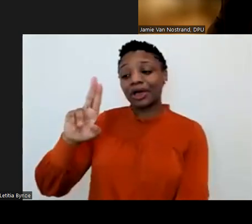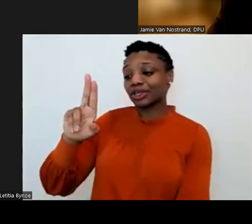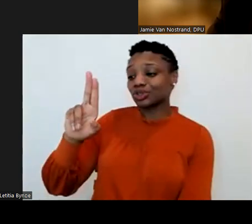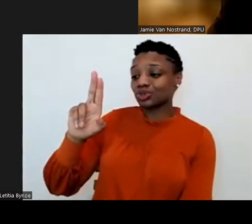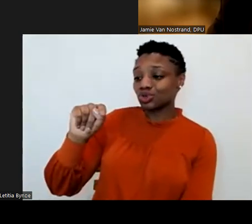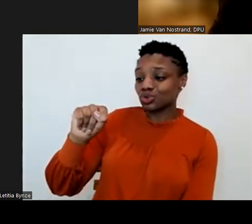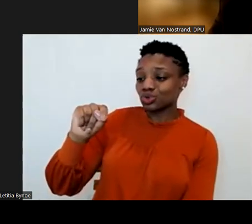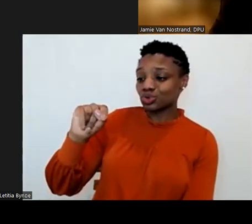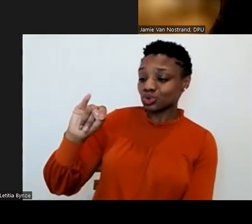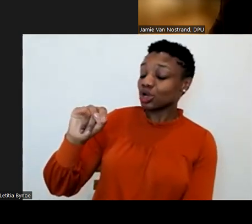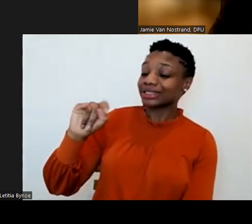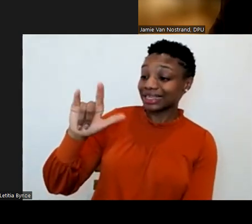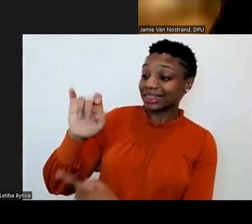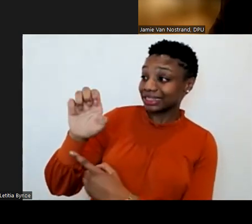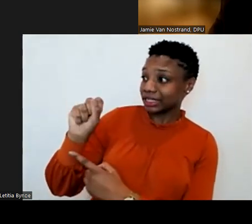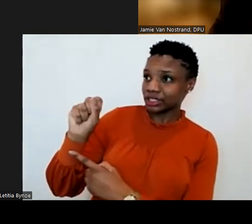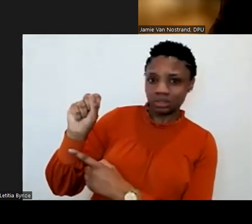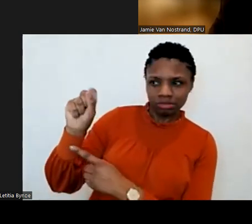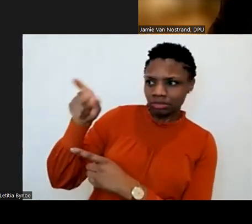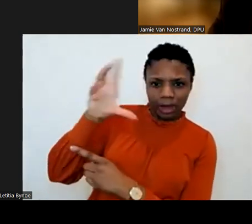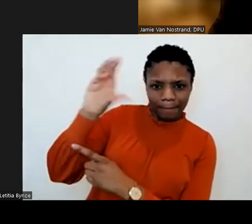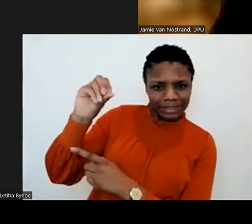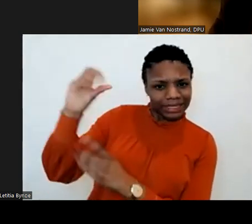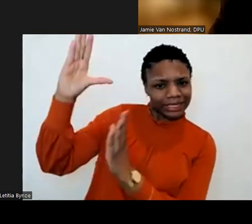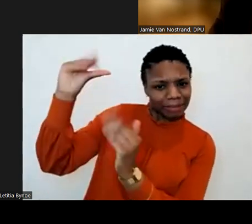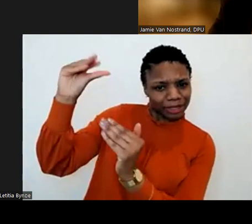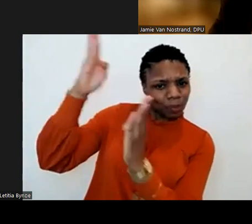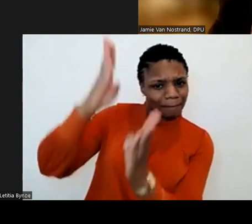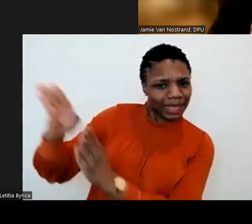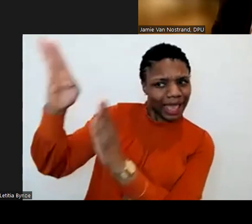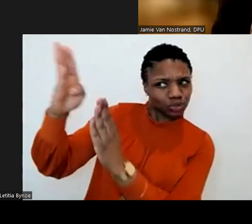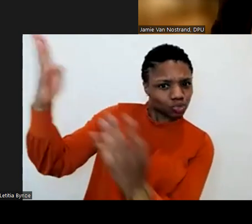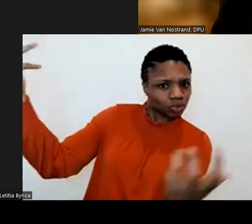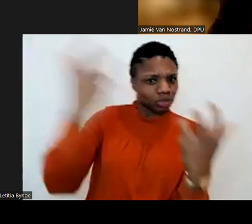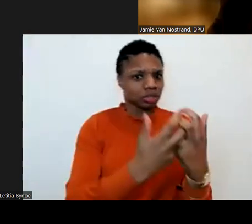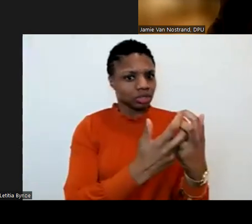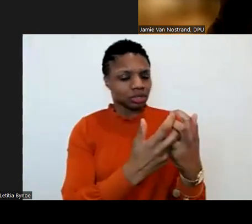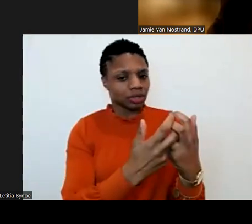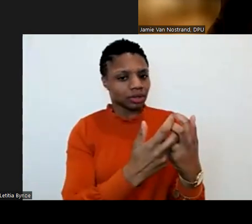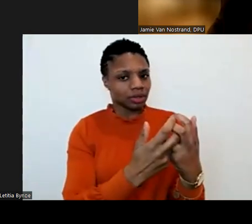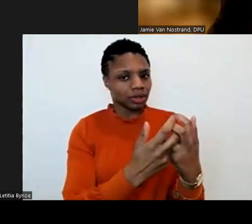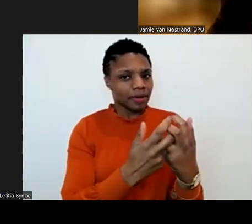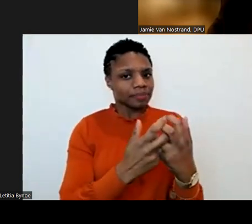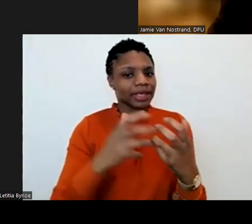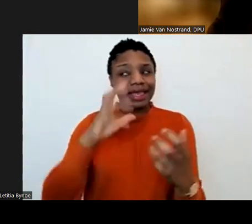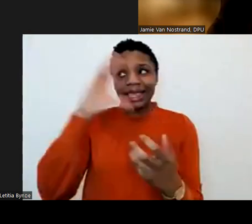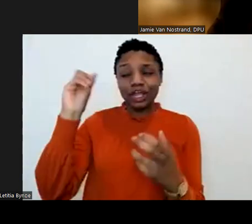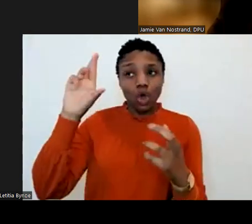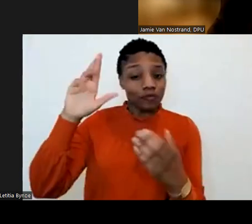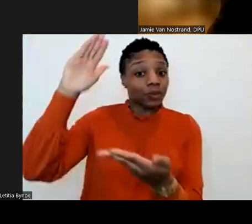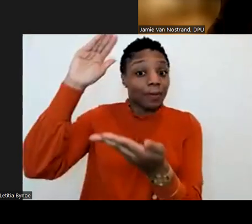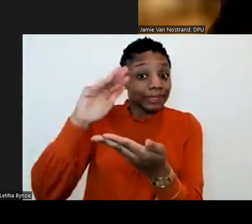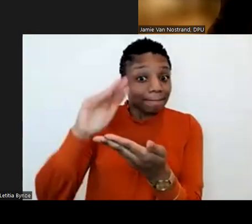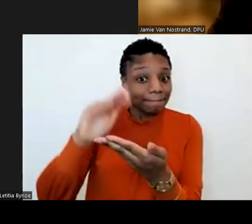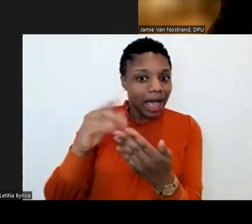los eh pero se Espera que los servicios de utilidad los planifiquen para ese tipo de